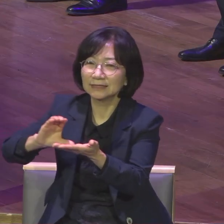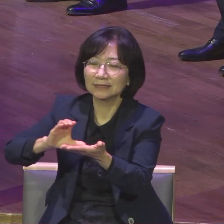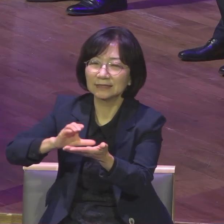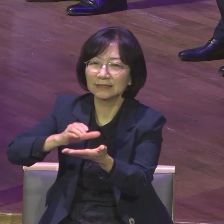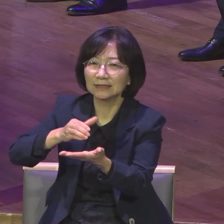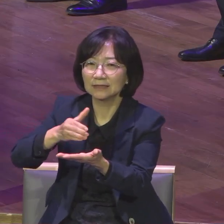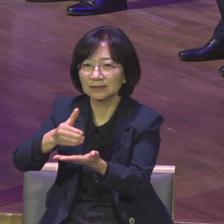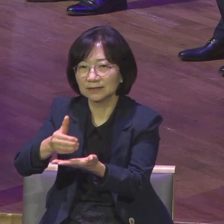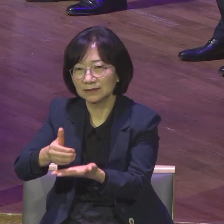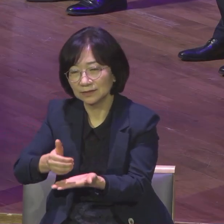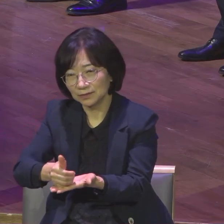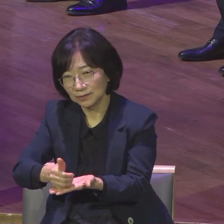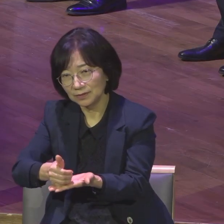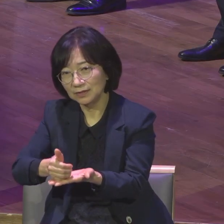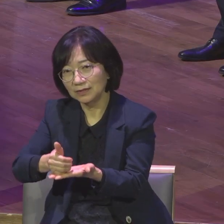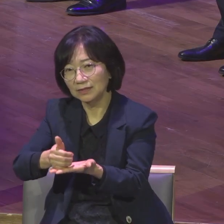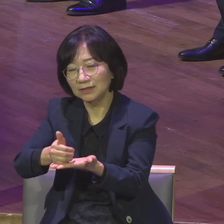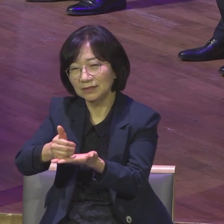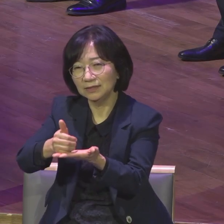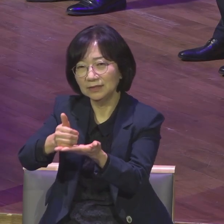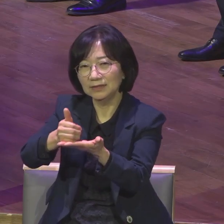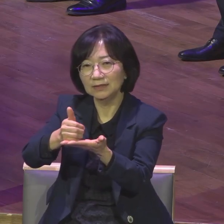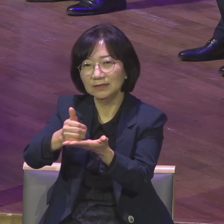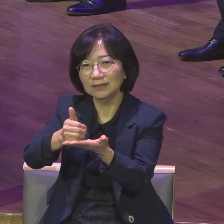예수는 그리스도니.